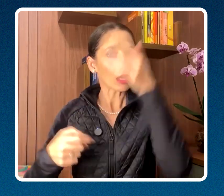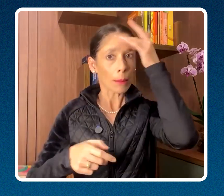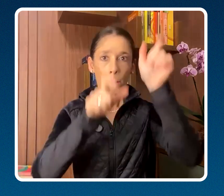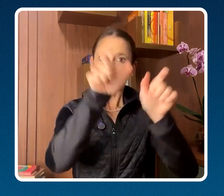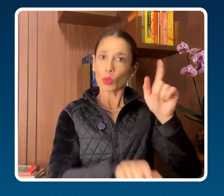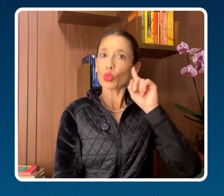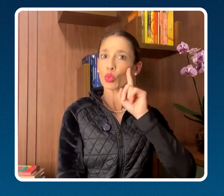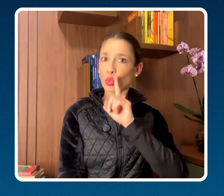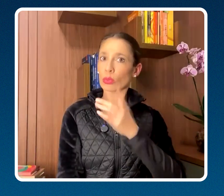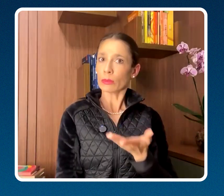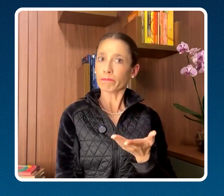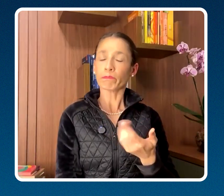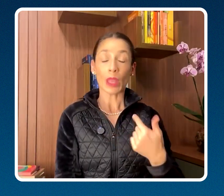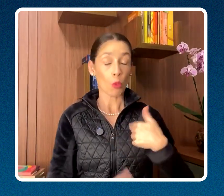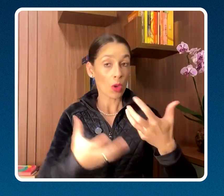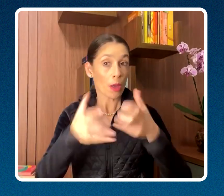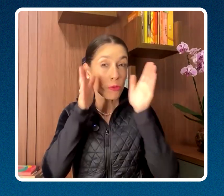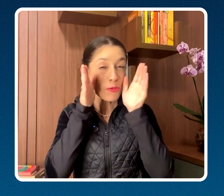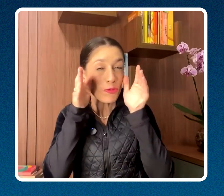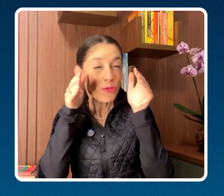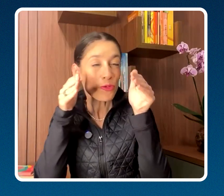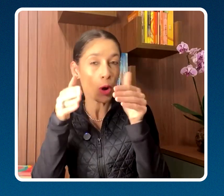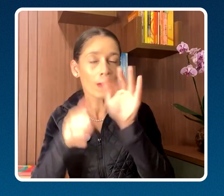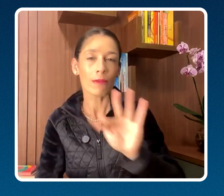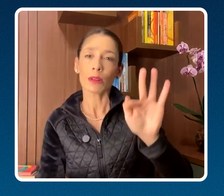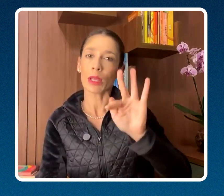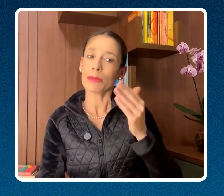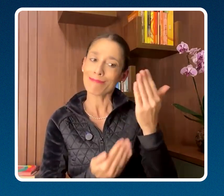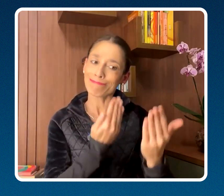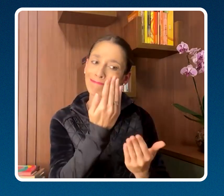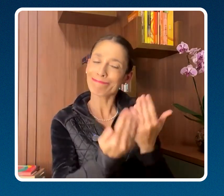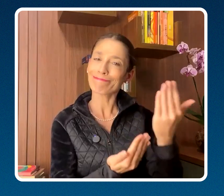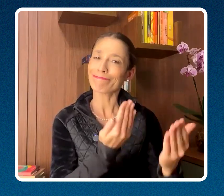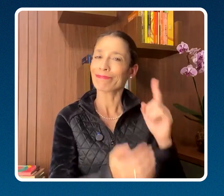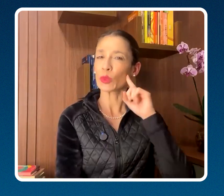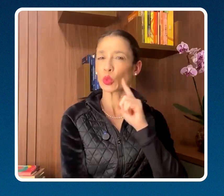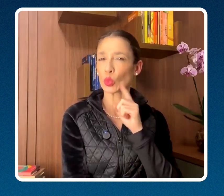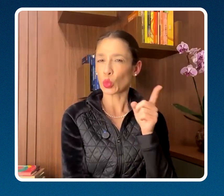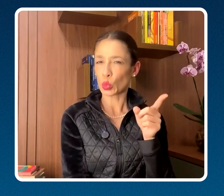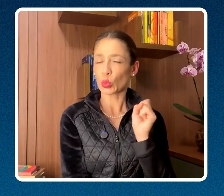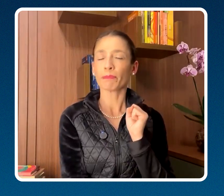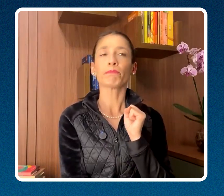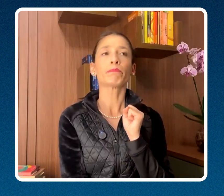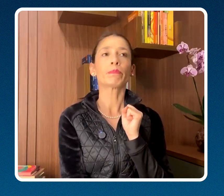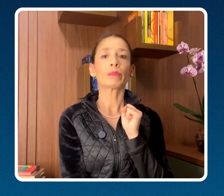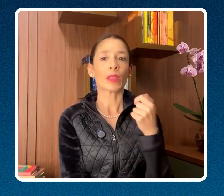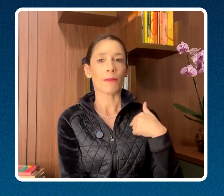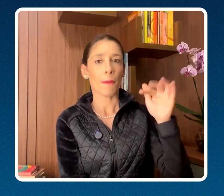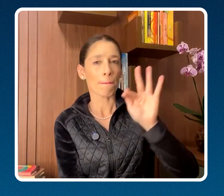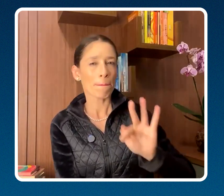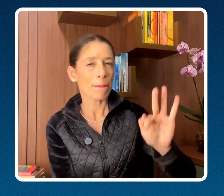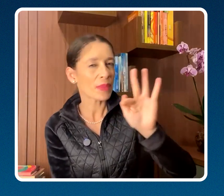faculdade para eu poder atender surdos. E realmente eu passei a faculdade inteira, né? Quando a gente fazia aqueles